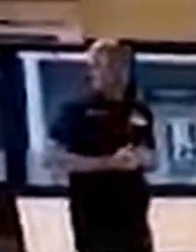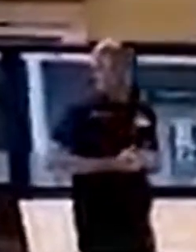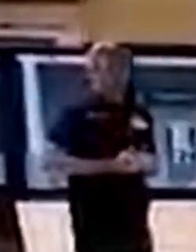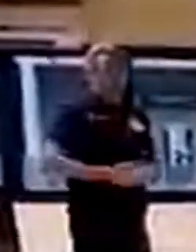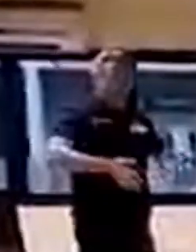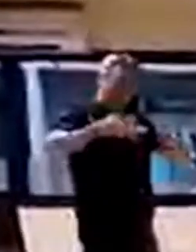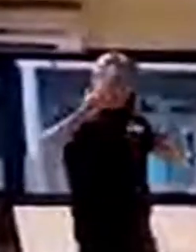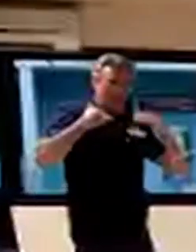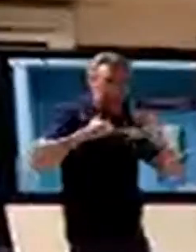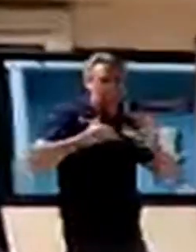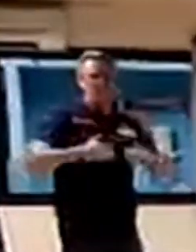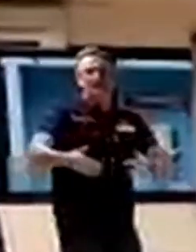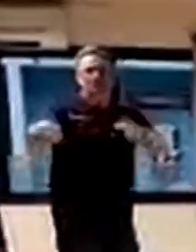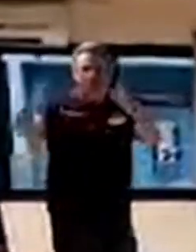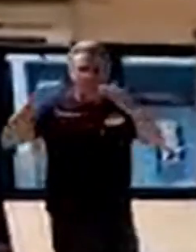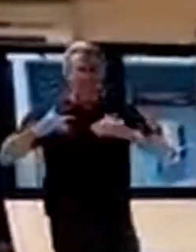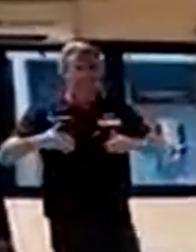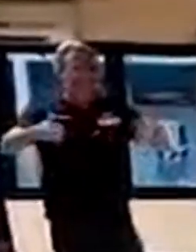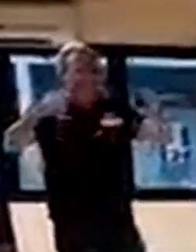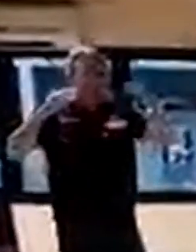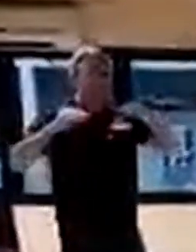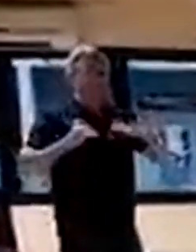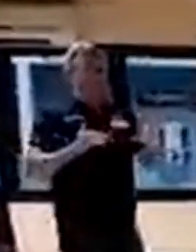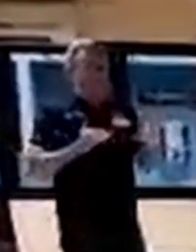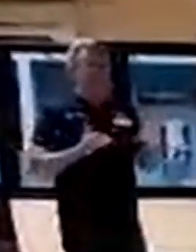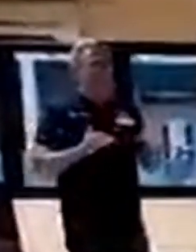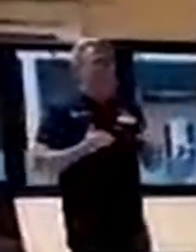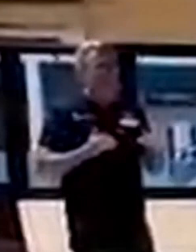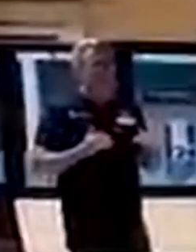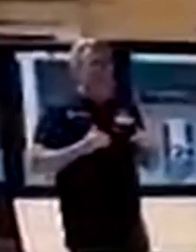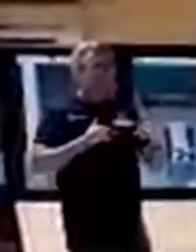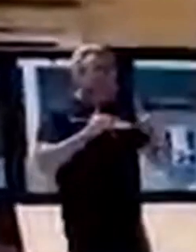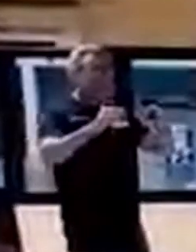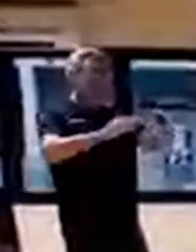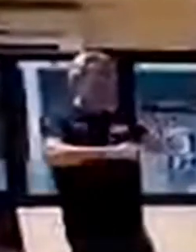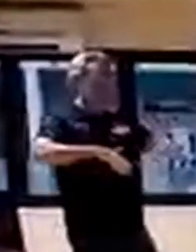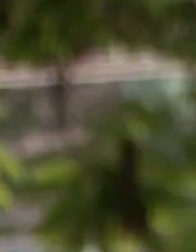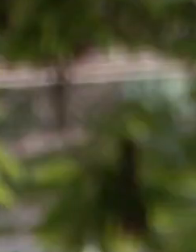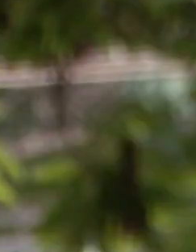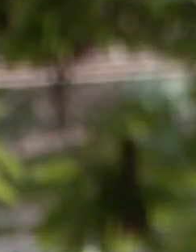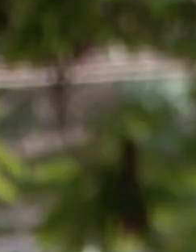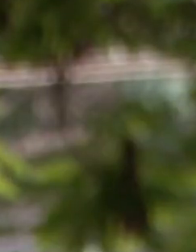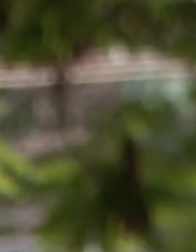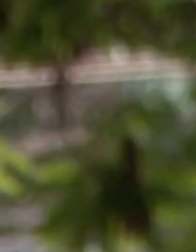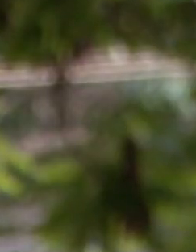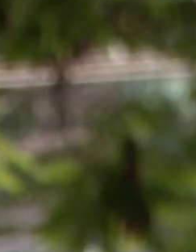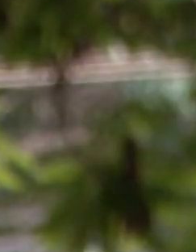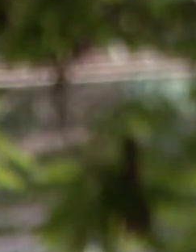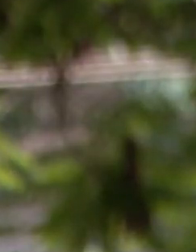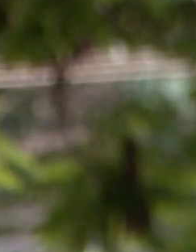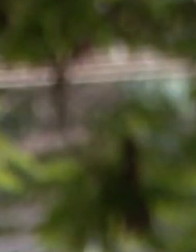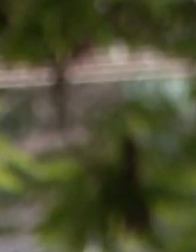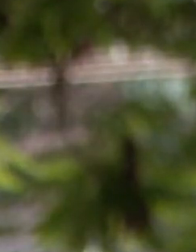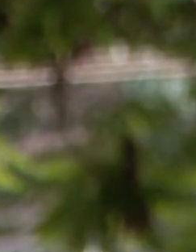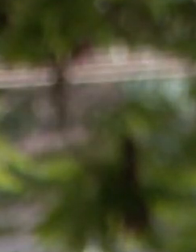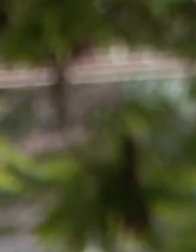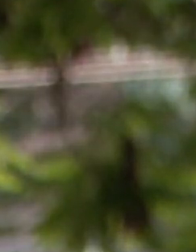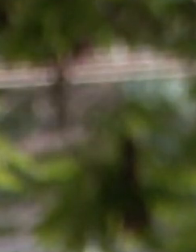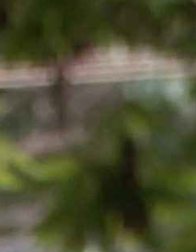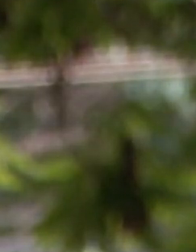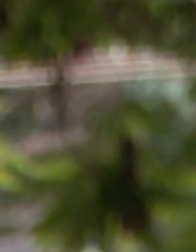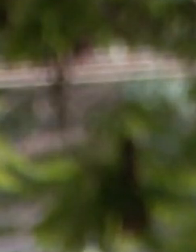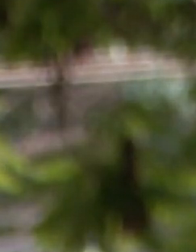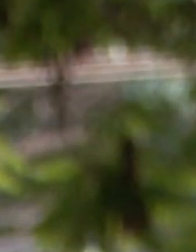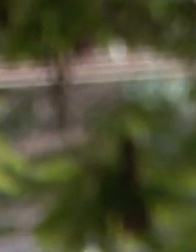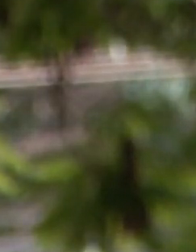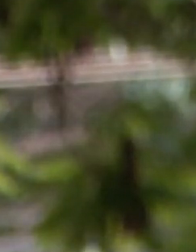combate ao desmatamento ilegal também depende dos países importadores. Hoje, Alexandre Saraiva e o diretor-geral